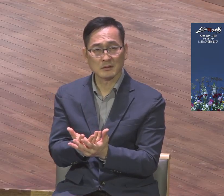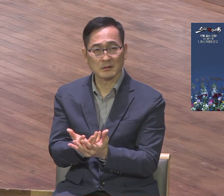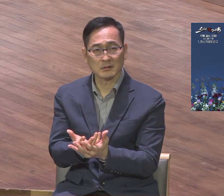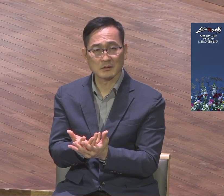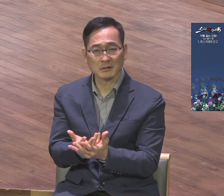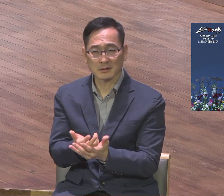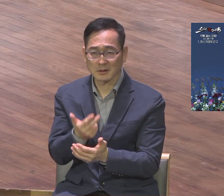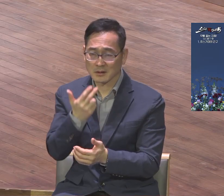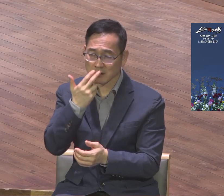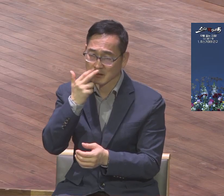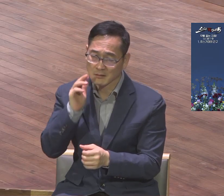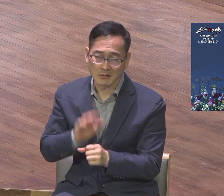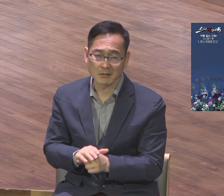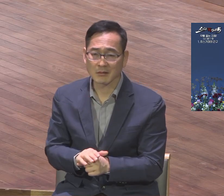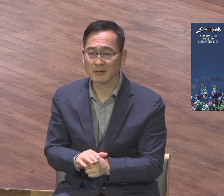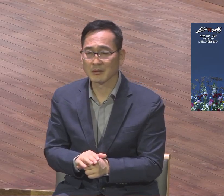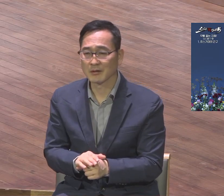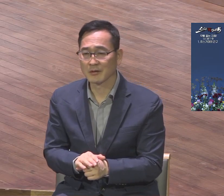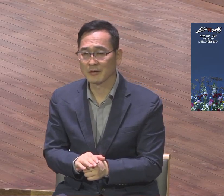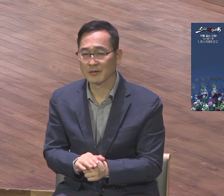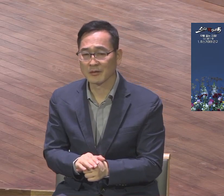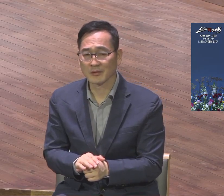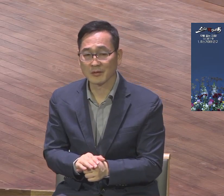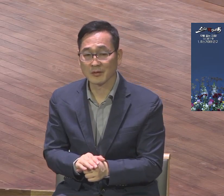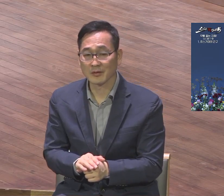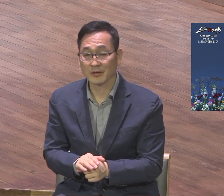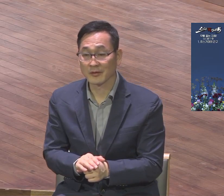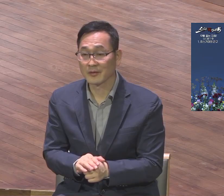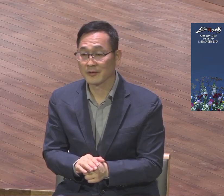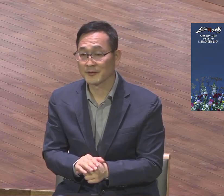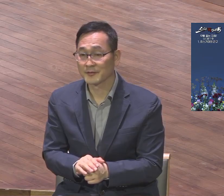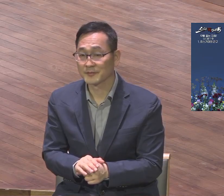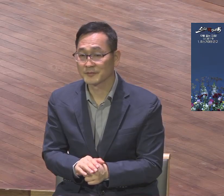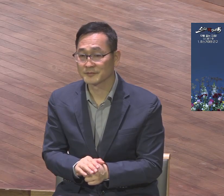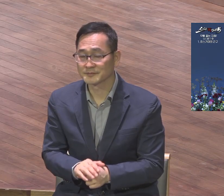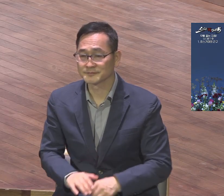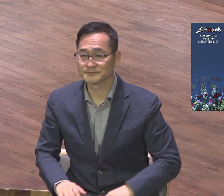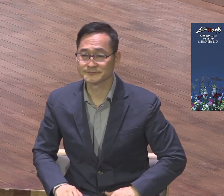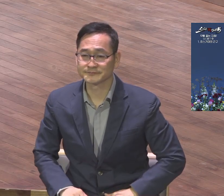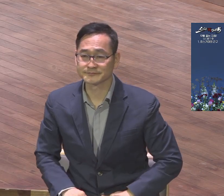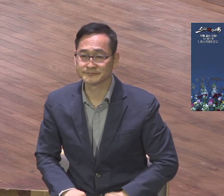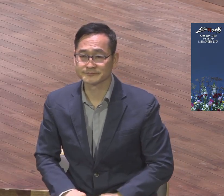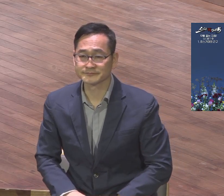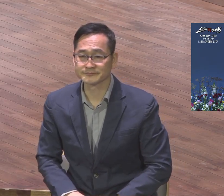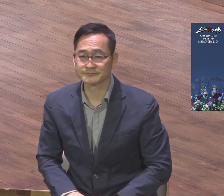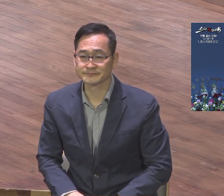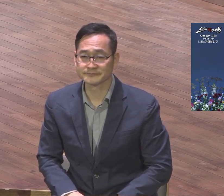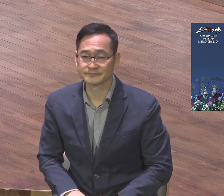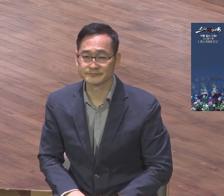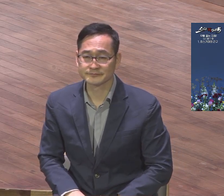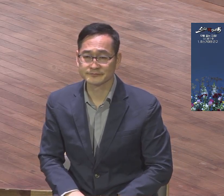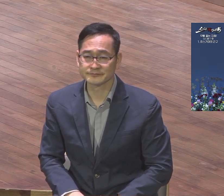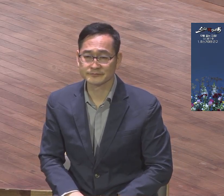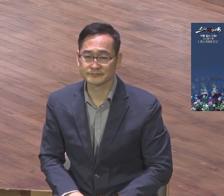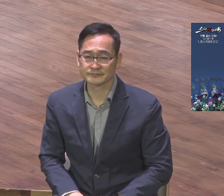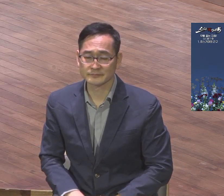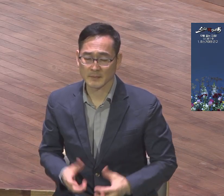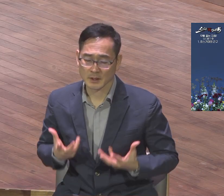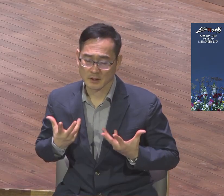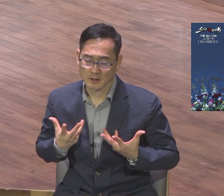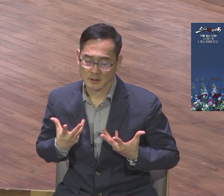이 젊은 나이에. 그런데 놀랍게도 없다. 이런 절망적 상황